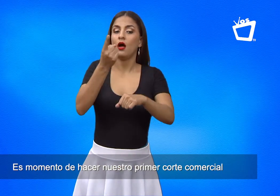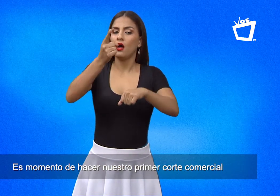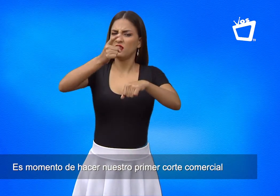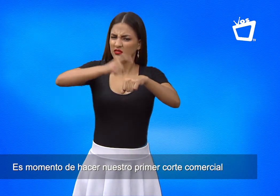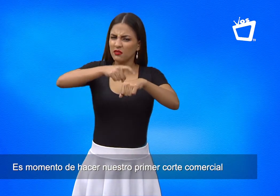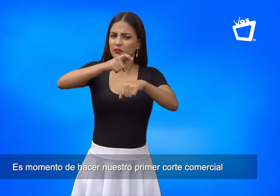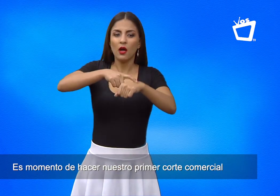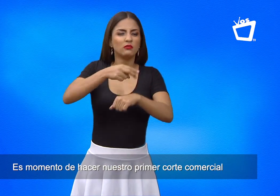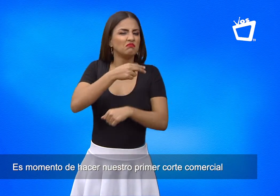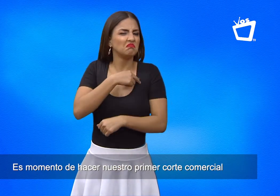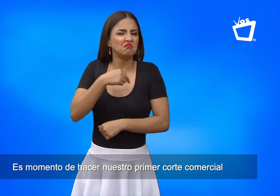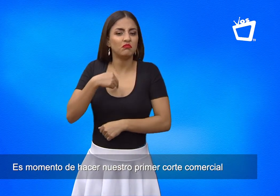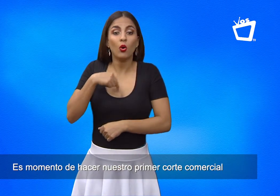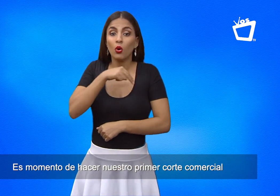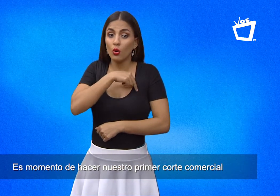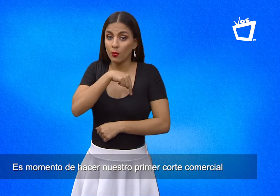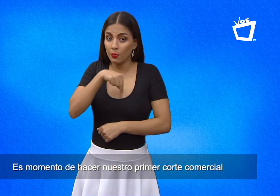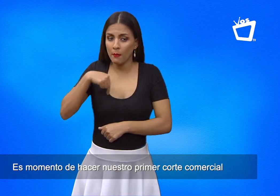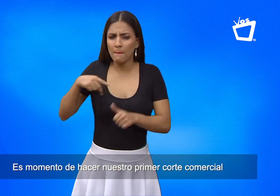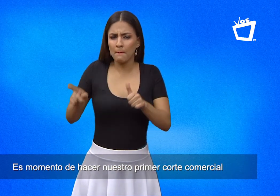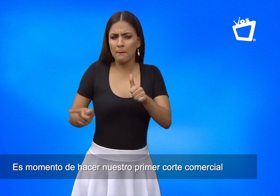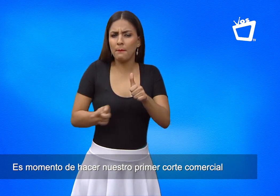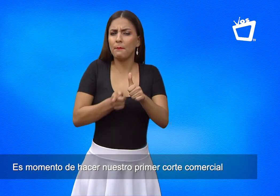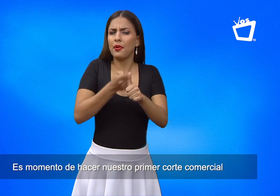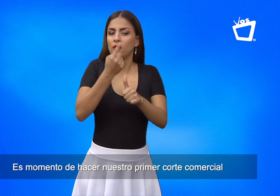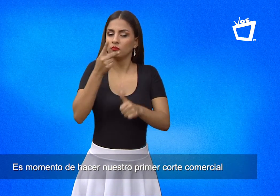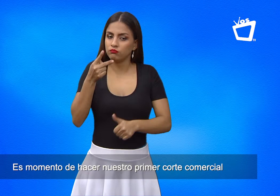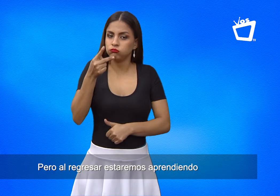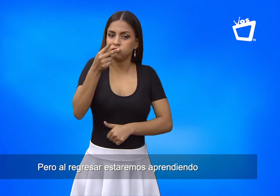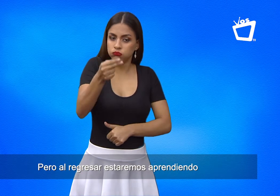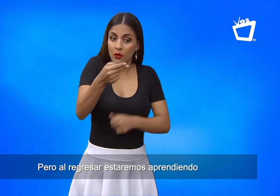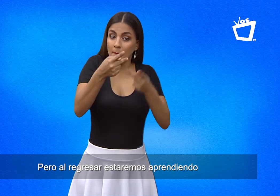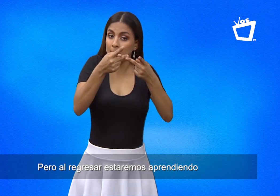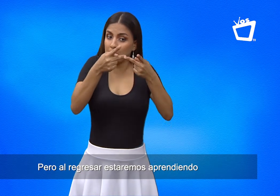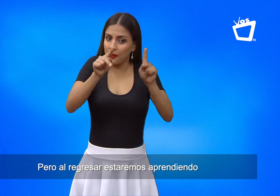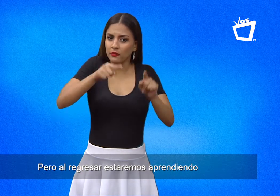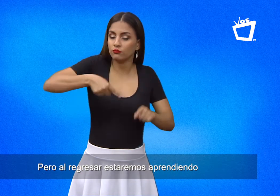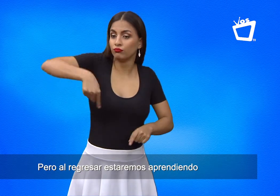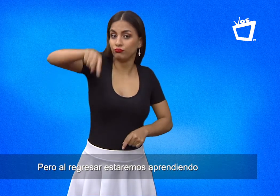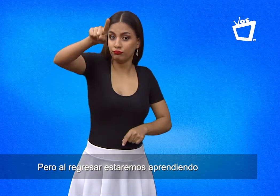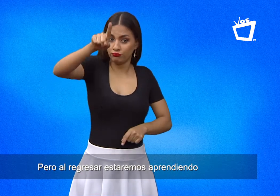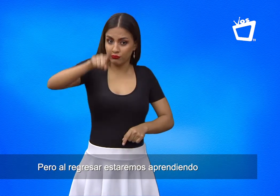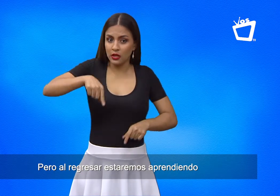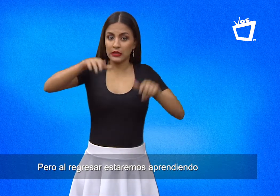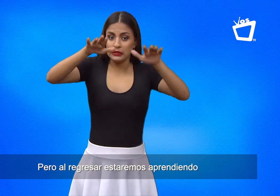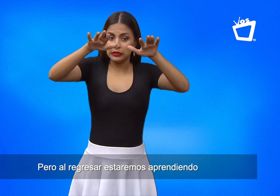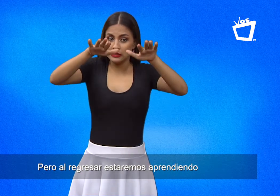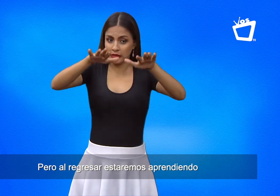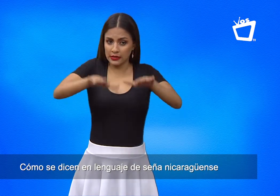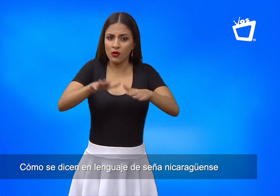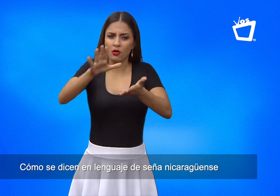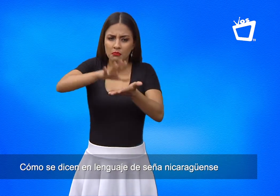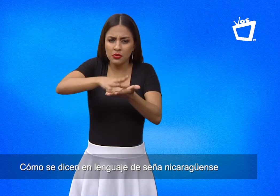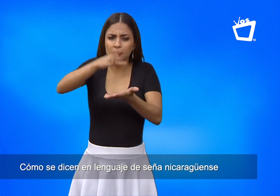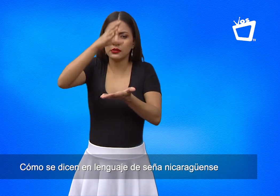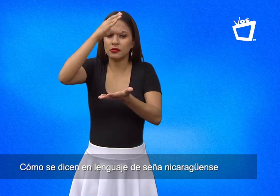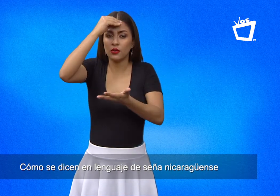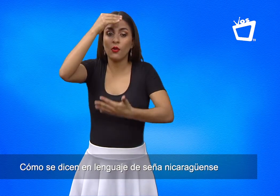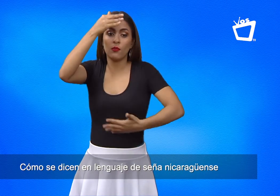Es momento de hacer nuestro primer corte comercial. Pero al regresar estaremos aprendiendo cómo se dicen en el lenguaje